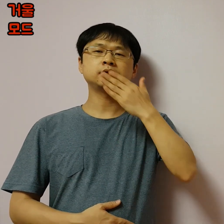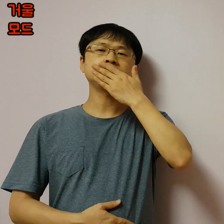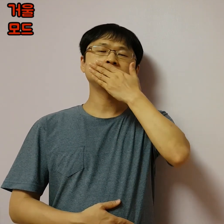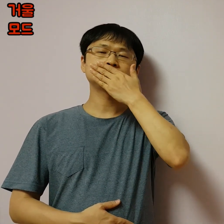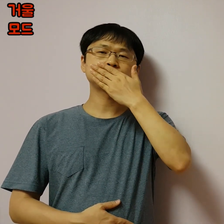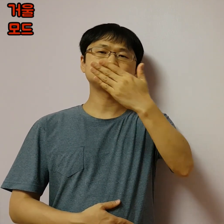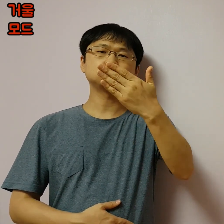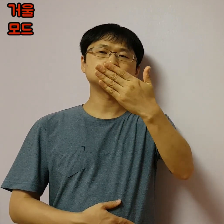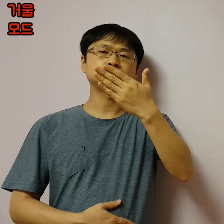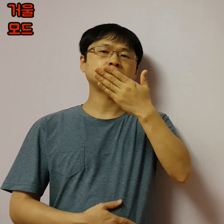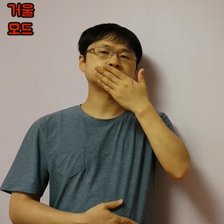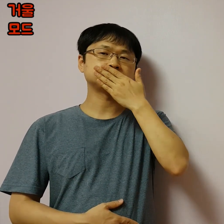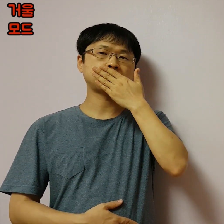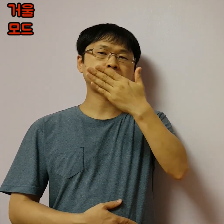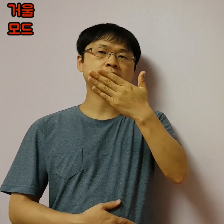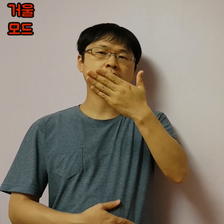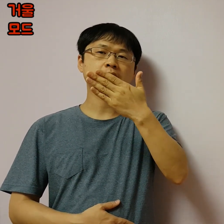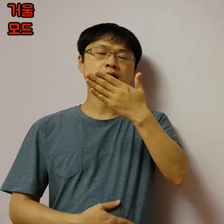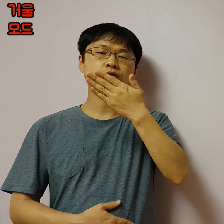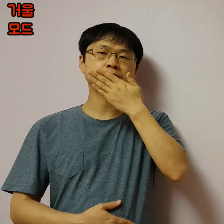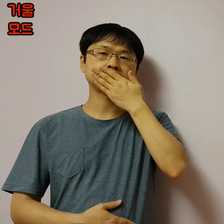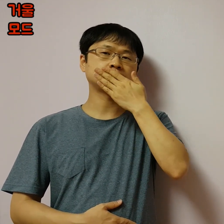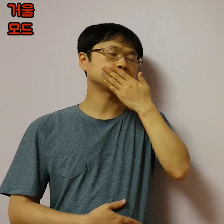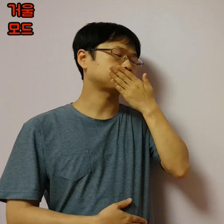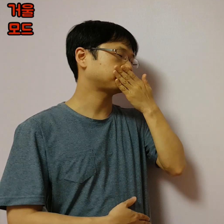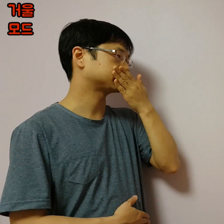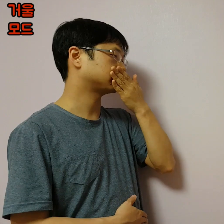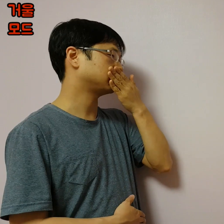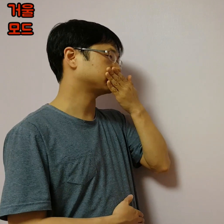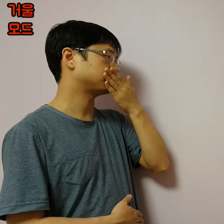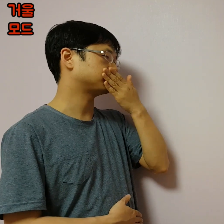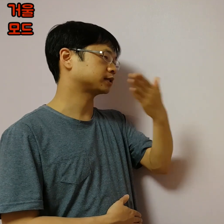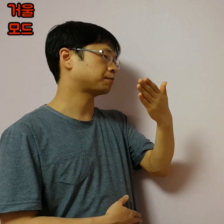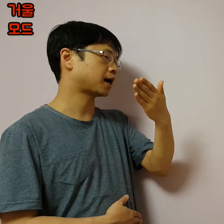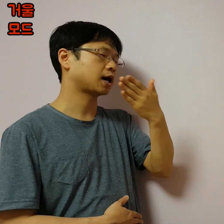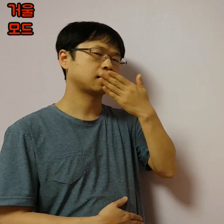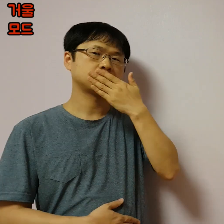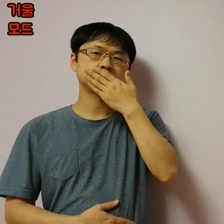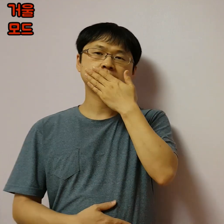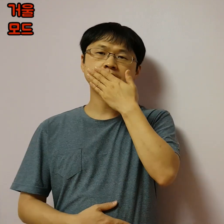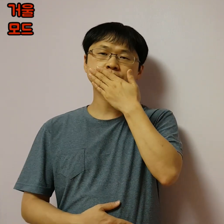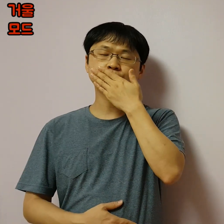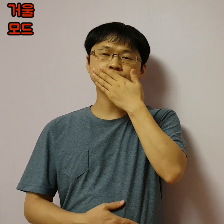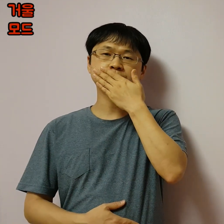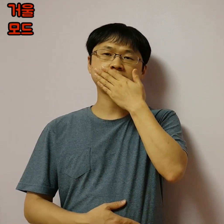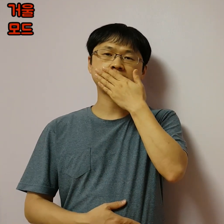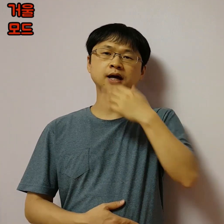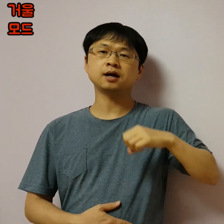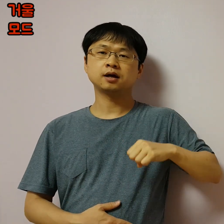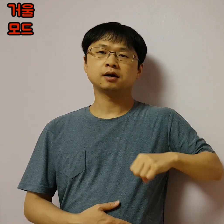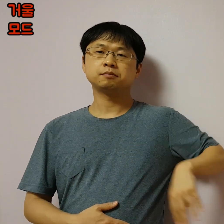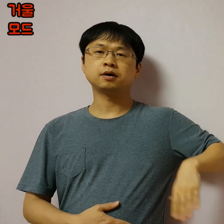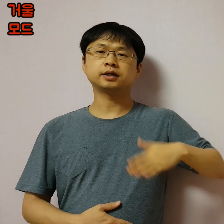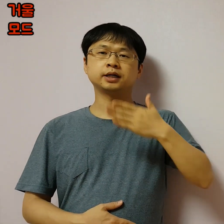버릴 수 배웠습니다. 손바닥 입 앞에서 내밀면서 할 수입니다.